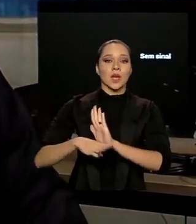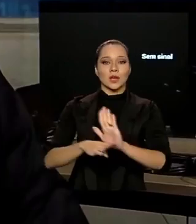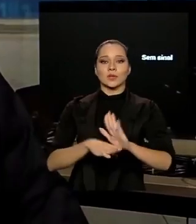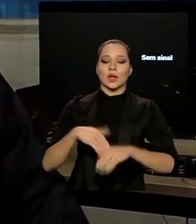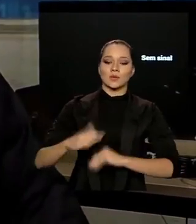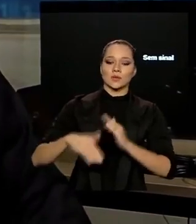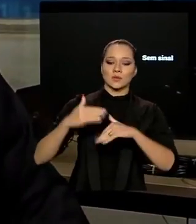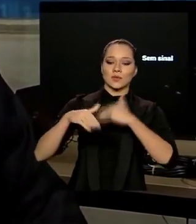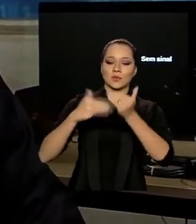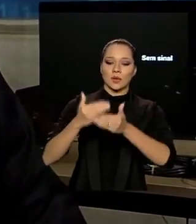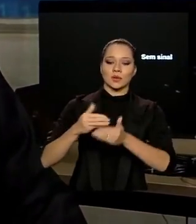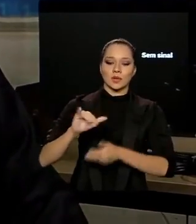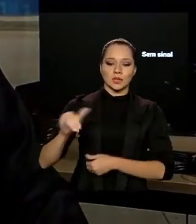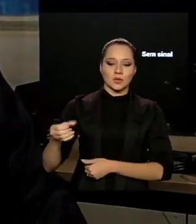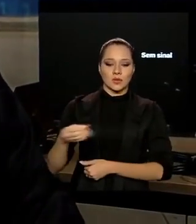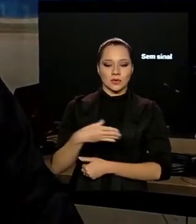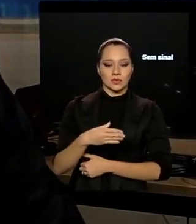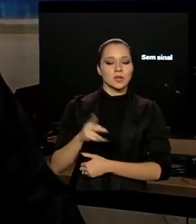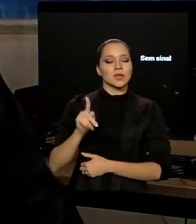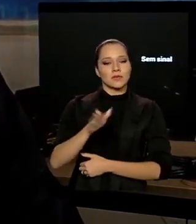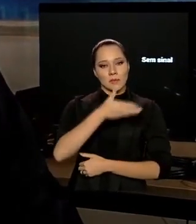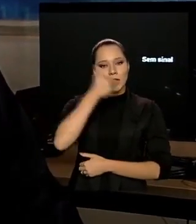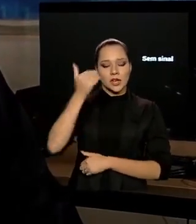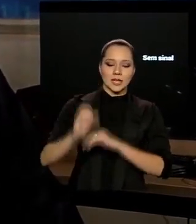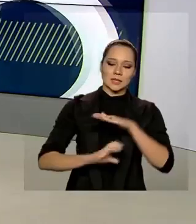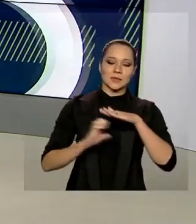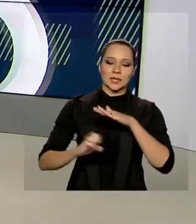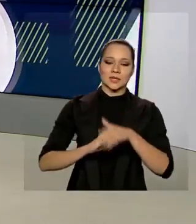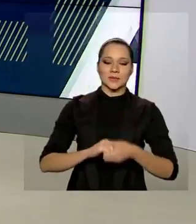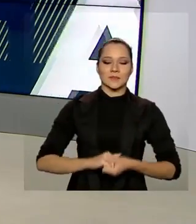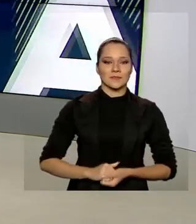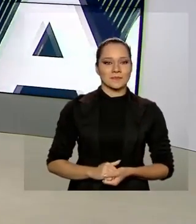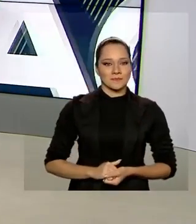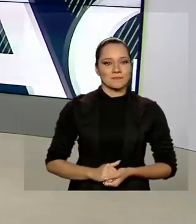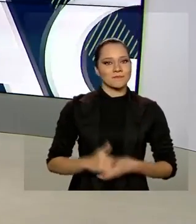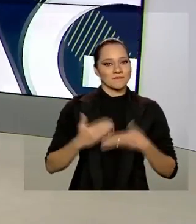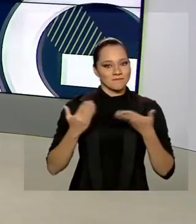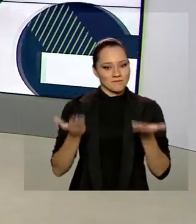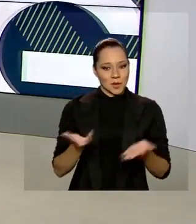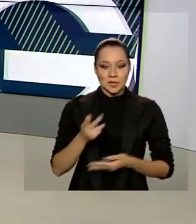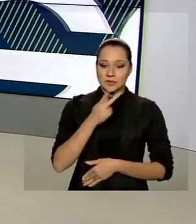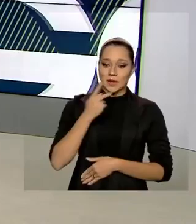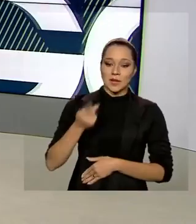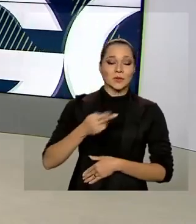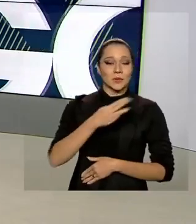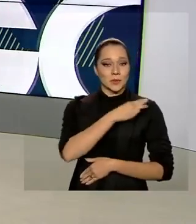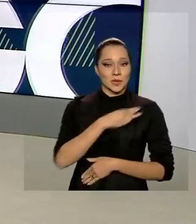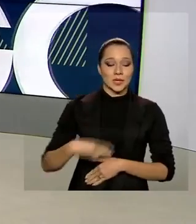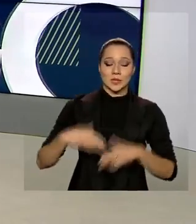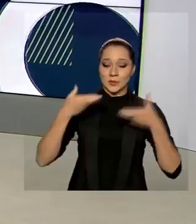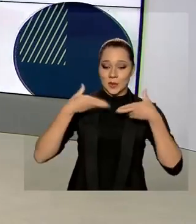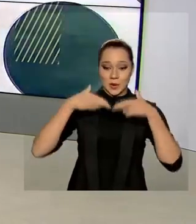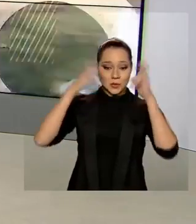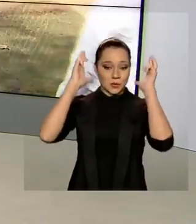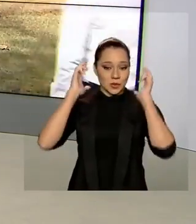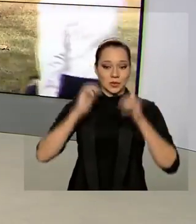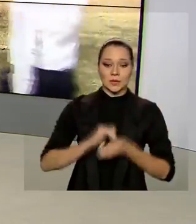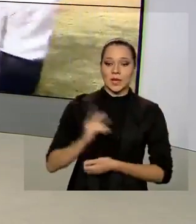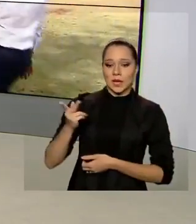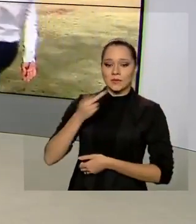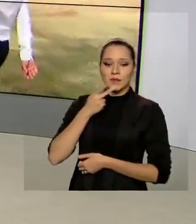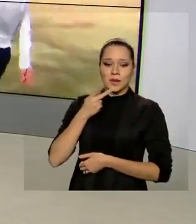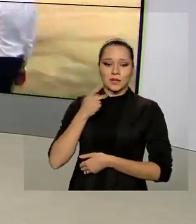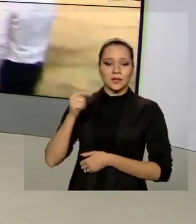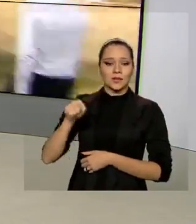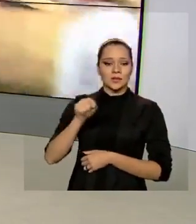ajudar no desenvolvimento dessas inovações que vão melhorar as empresas. Bom, essa foi a fala do ministro Marcos Pontes, ele falando